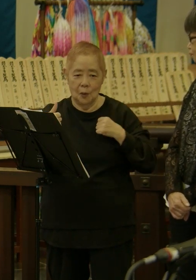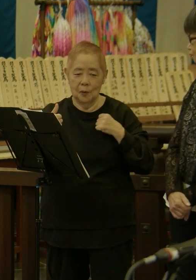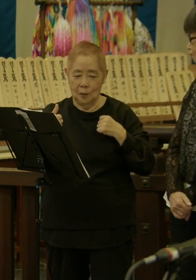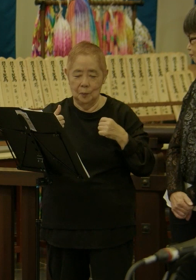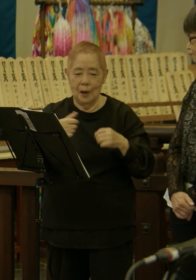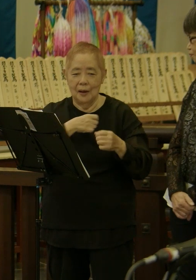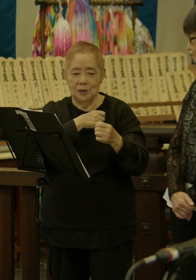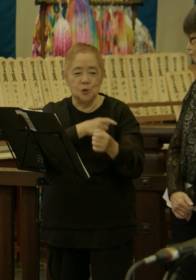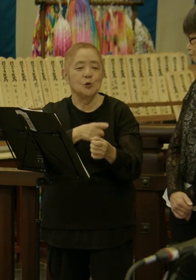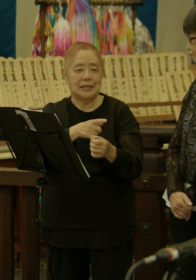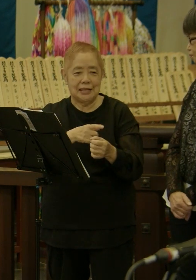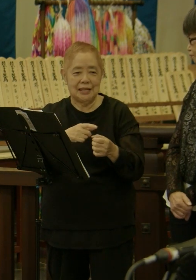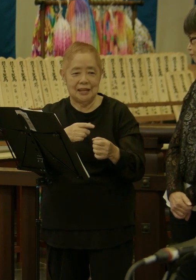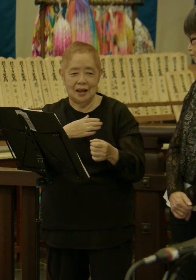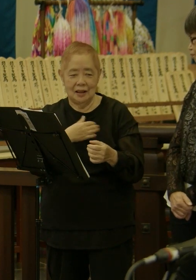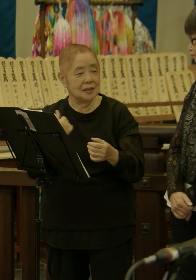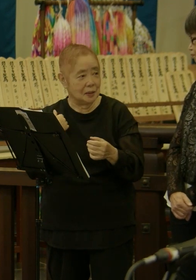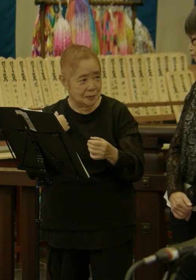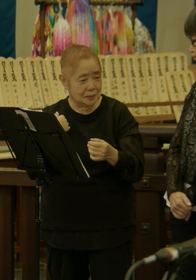んな、